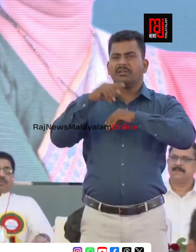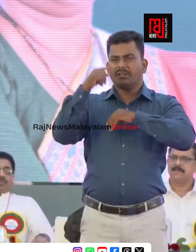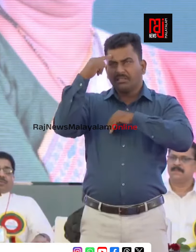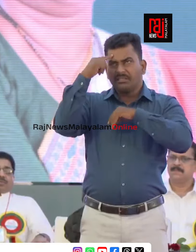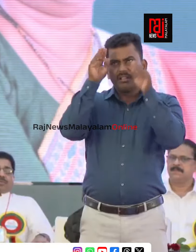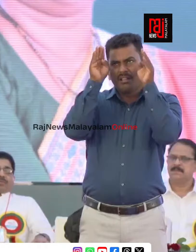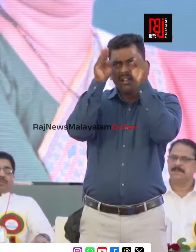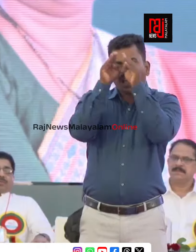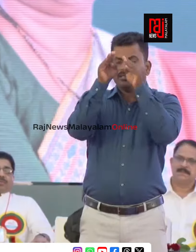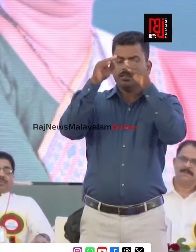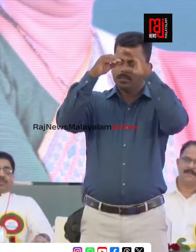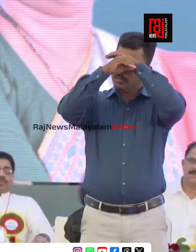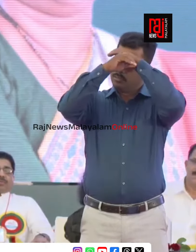ഇടപെടലുകളാണ്